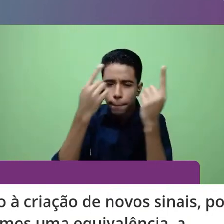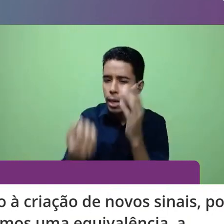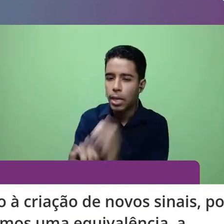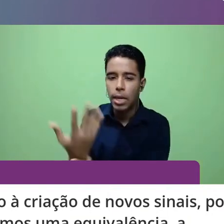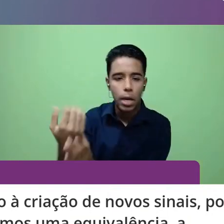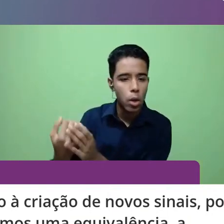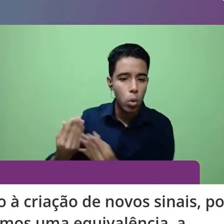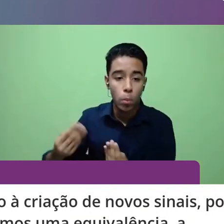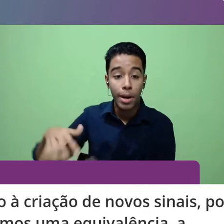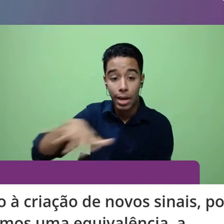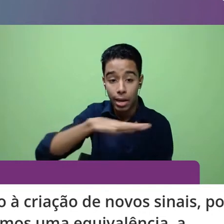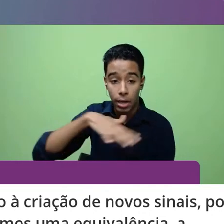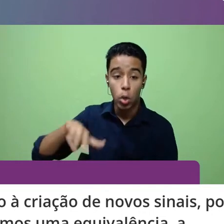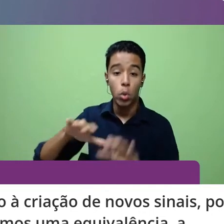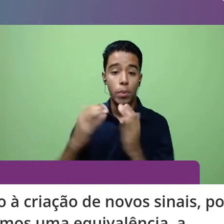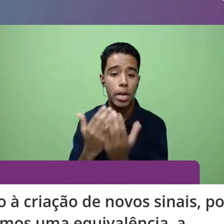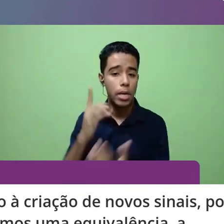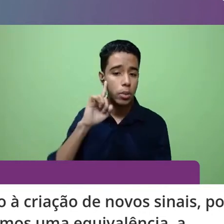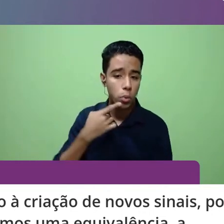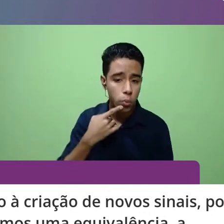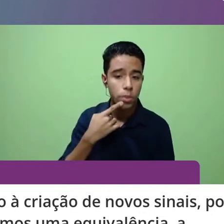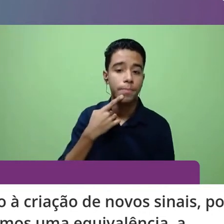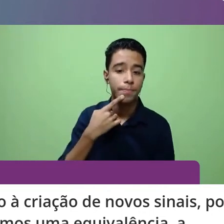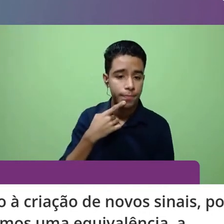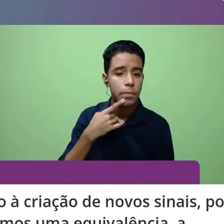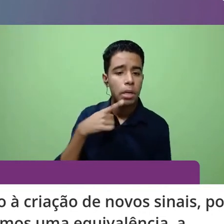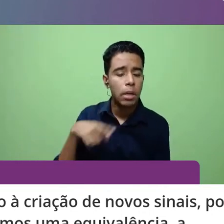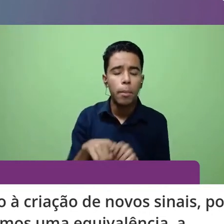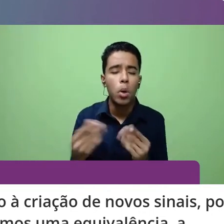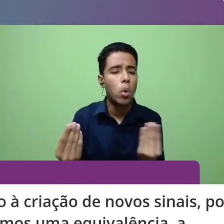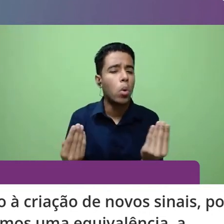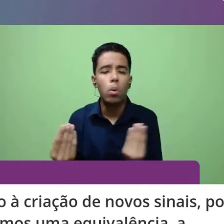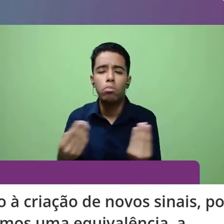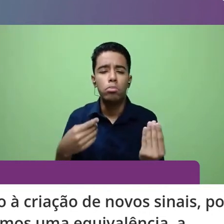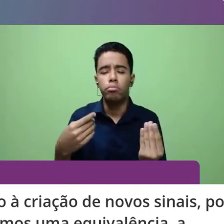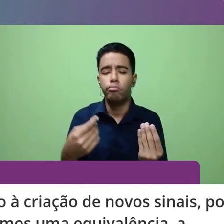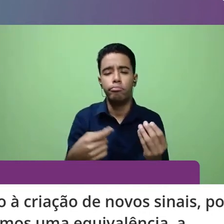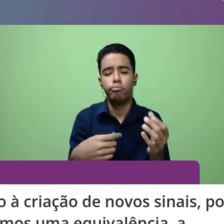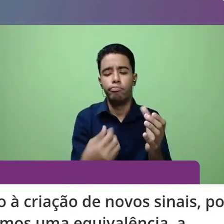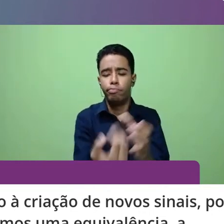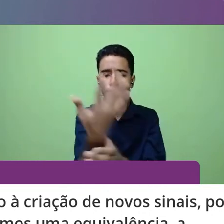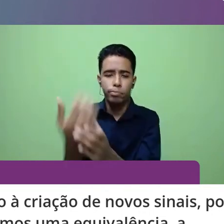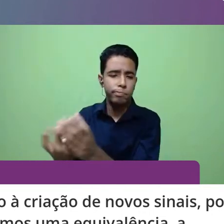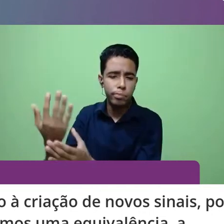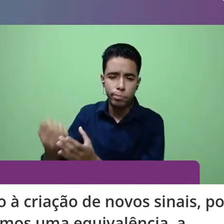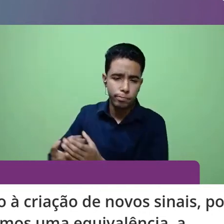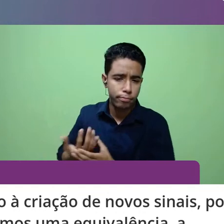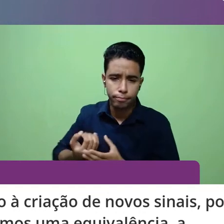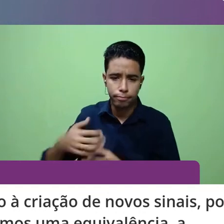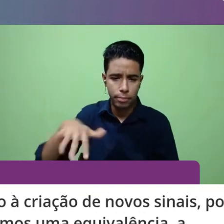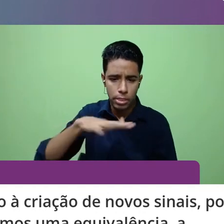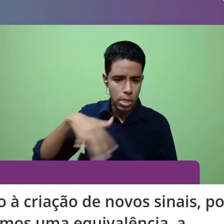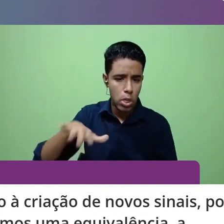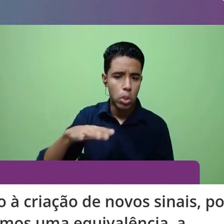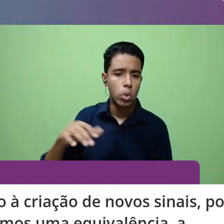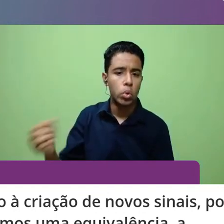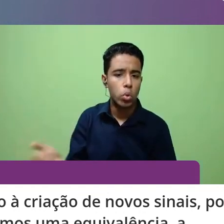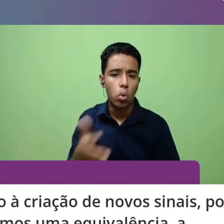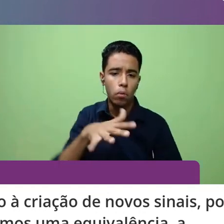comunidade surda criar sinais. Como você acha que isso deve funcionar? Esther, isso é aquilo que a professora Barbosa traz